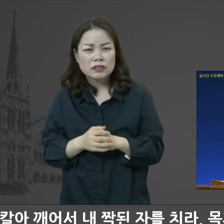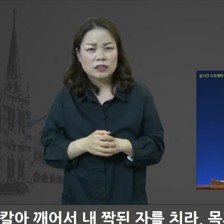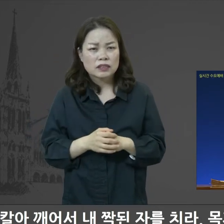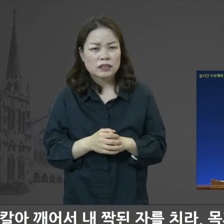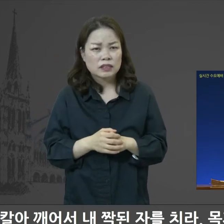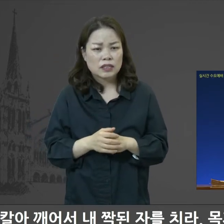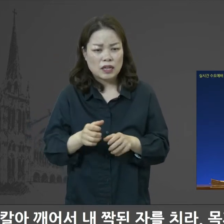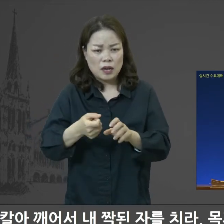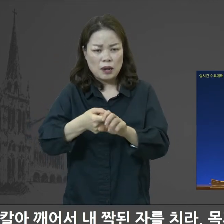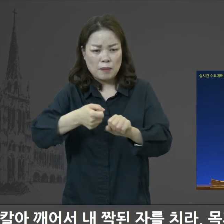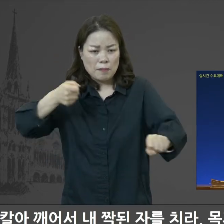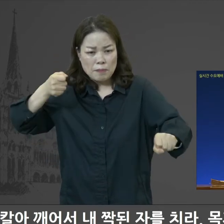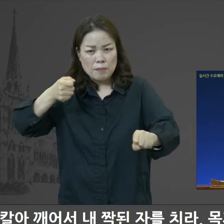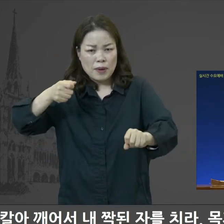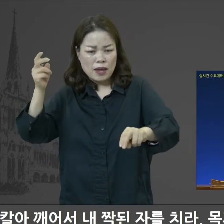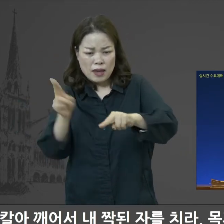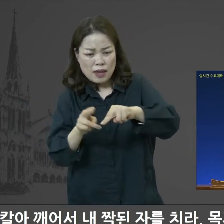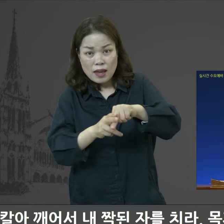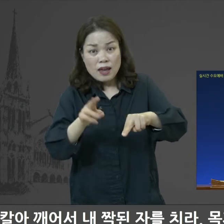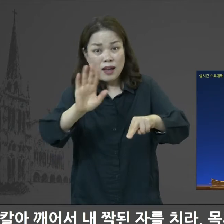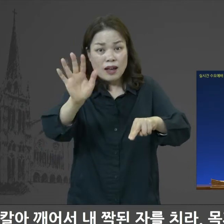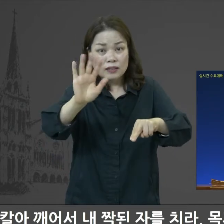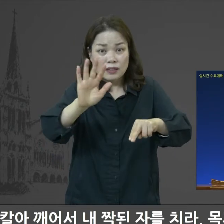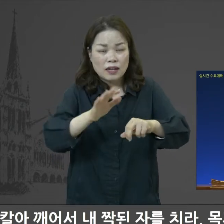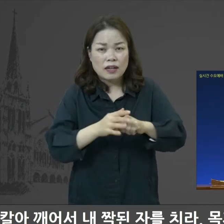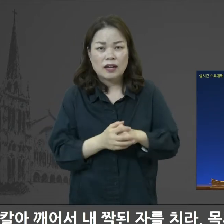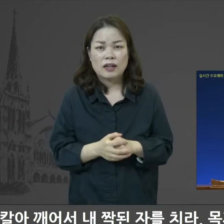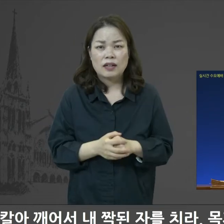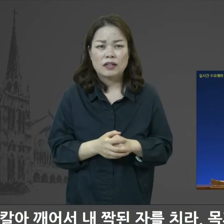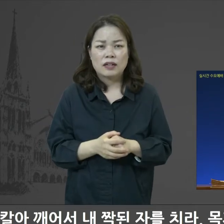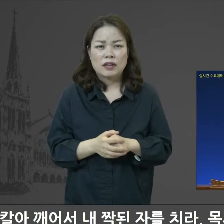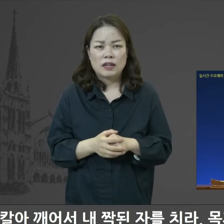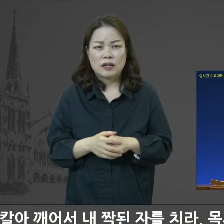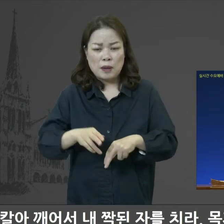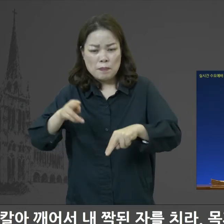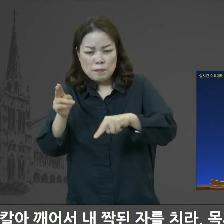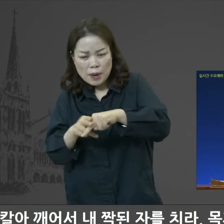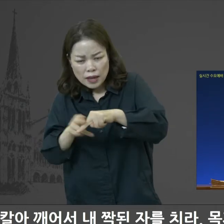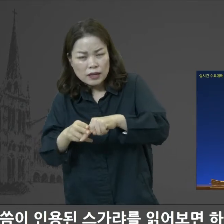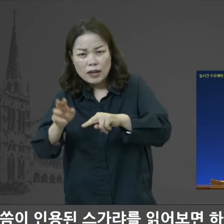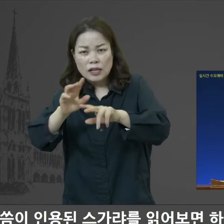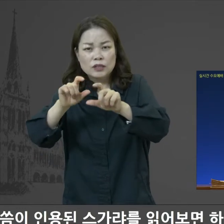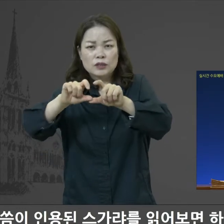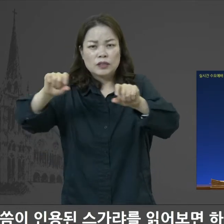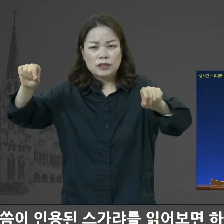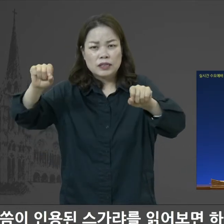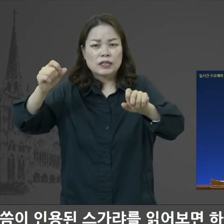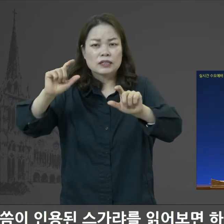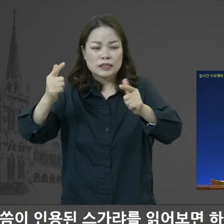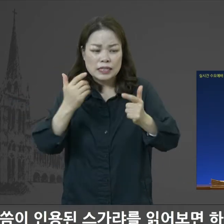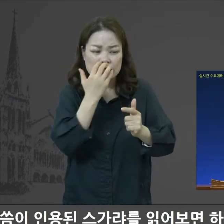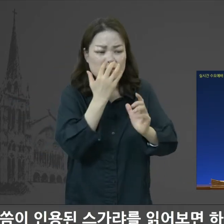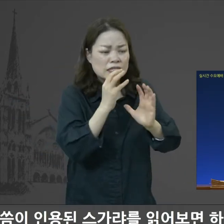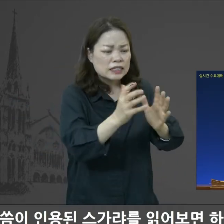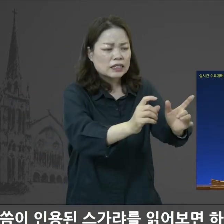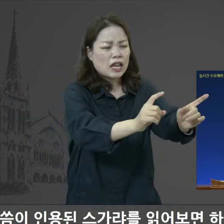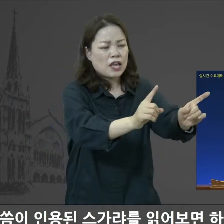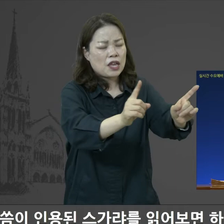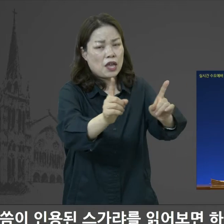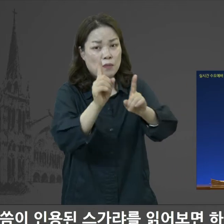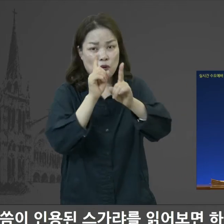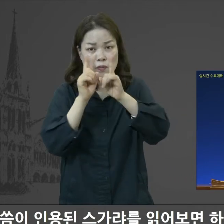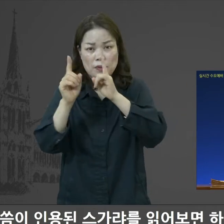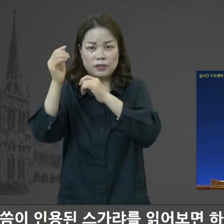든 하나님이 아니에요. 매를 들고 나타나신 하나님이 아니라 이스라엘의 회복을